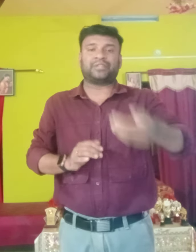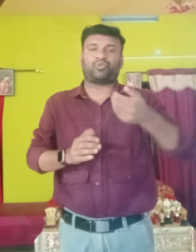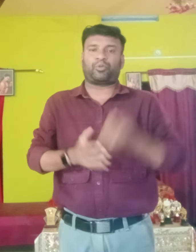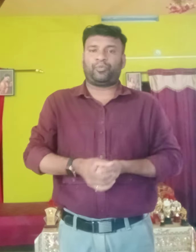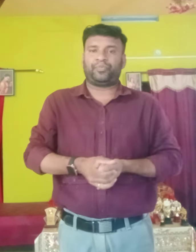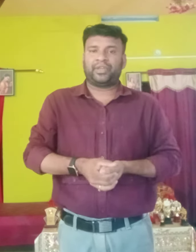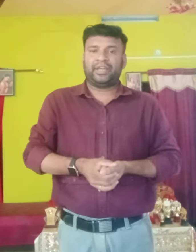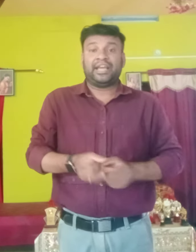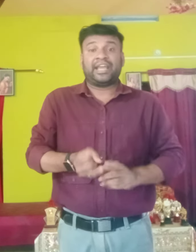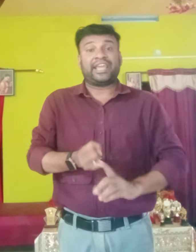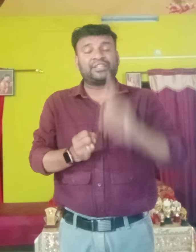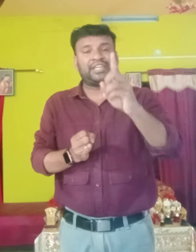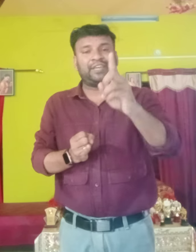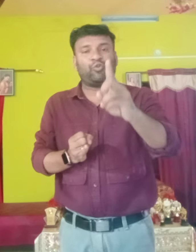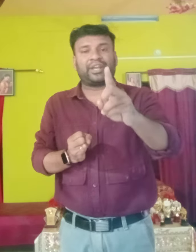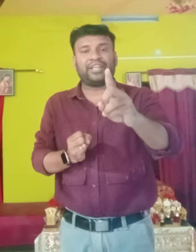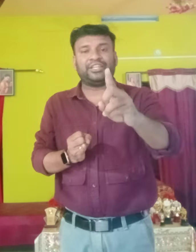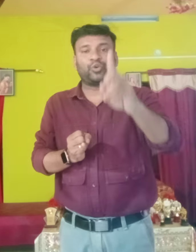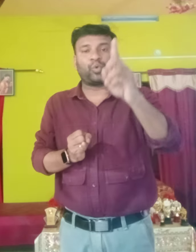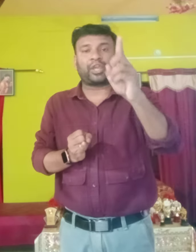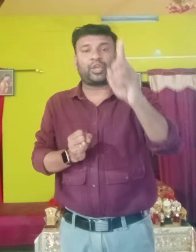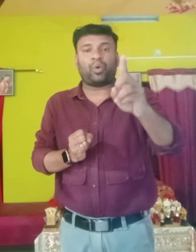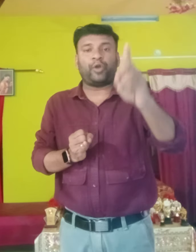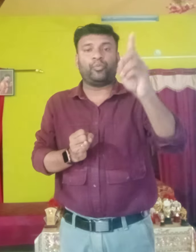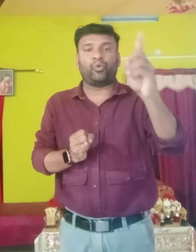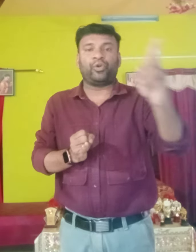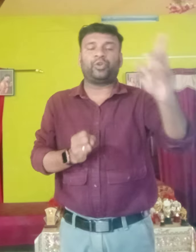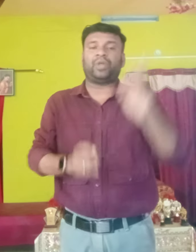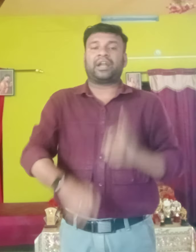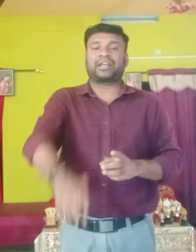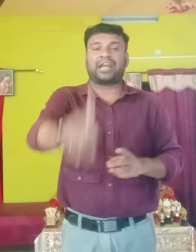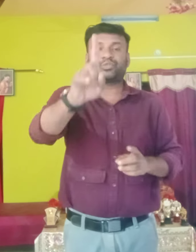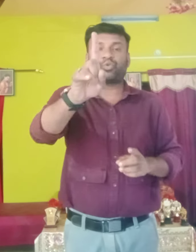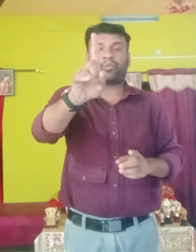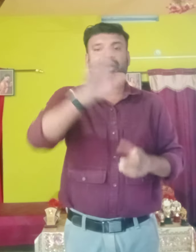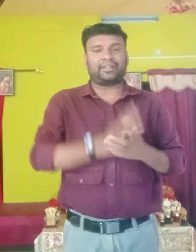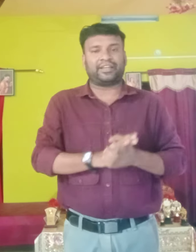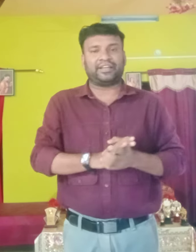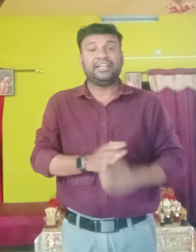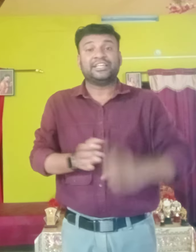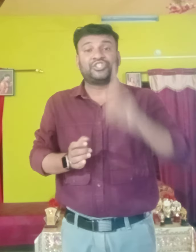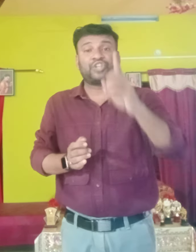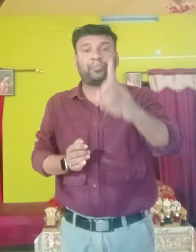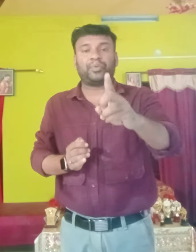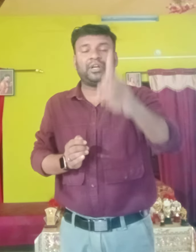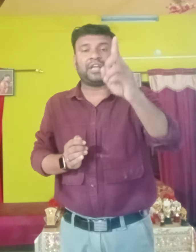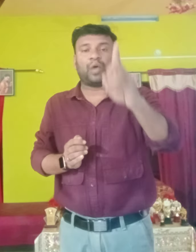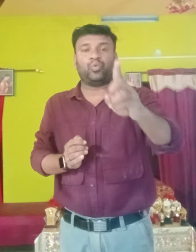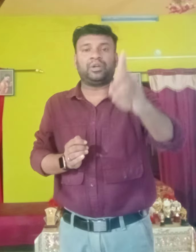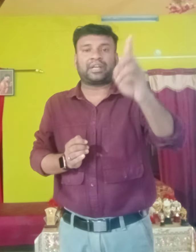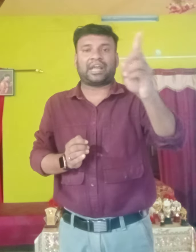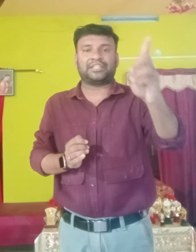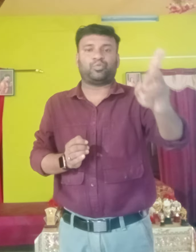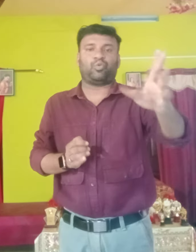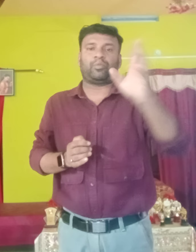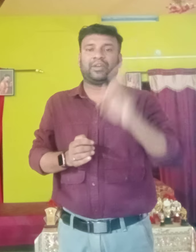ട്രാൻസ്ഫോർമറോ? AC വോൾട്ടേജ് കുറയ്ക്കുവാൻ ഉപയോഗിക്കുന്ന ട്രാൻസ്ഫോർമറാണെന്ത്? സ്റ്റെപ്പ് ഡൗൺ ട്രാൻസ്ഫോർമർ.